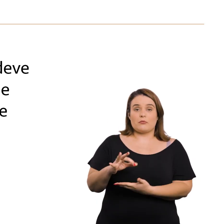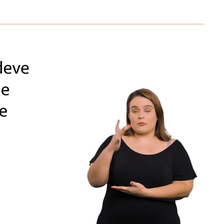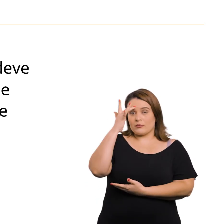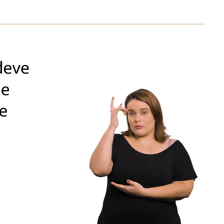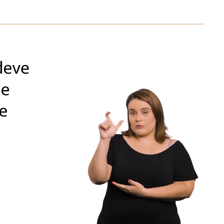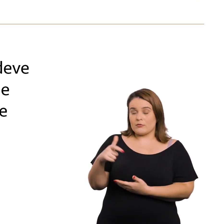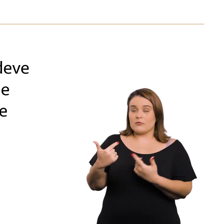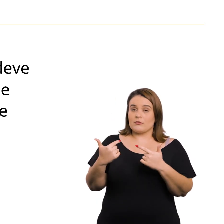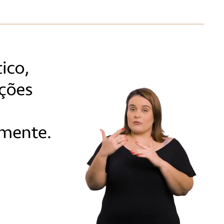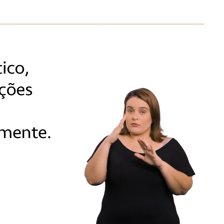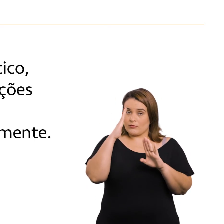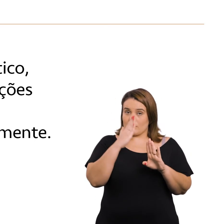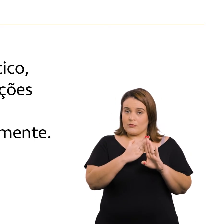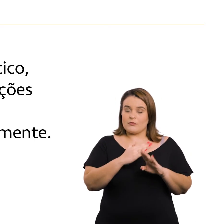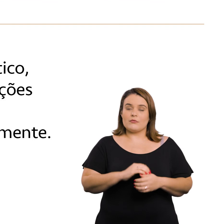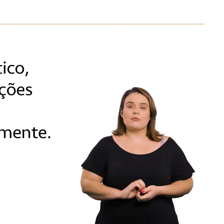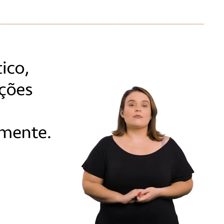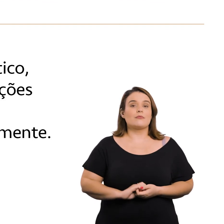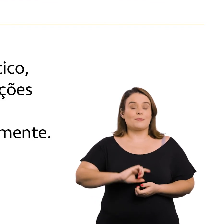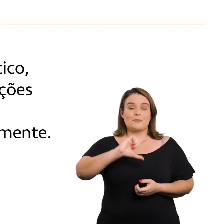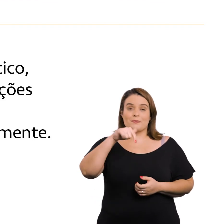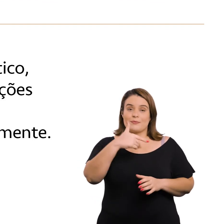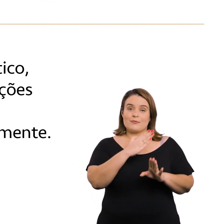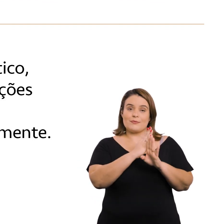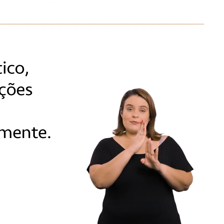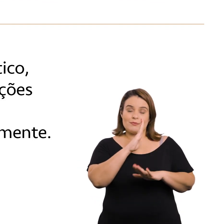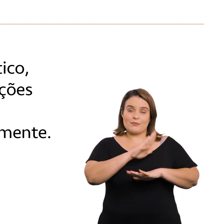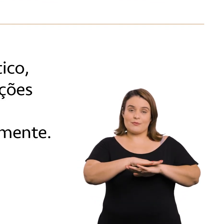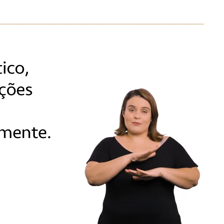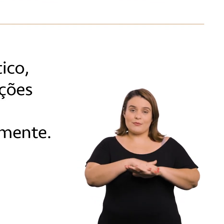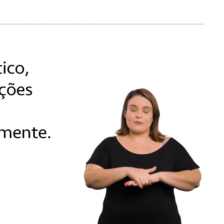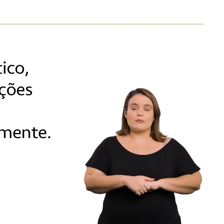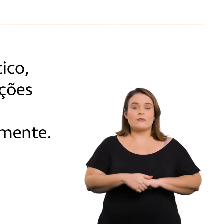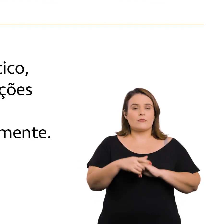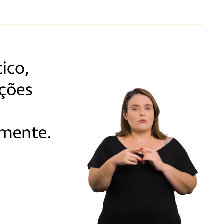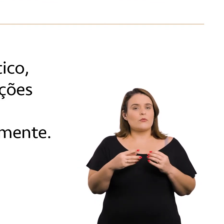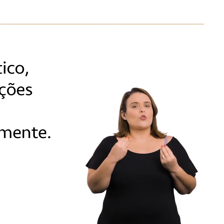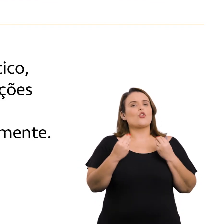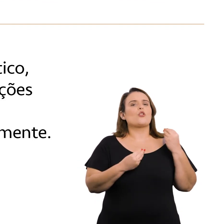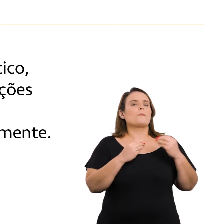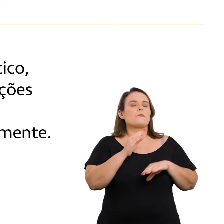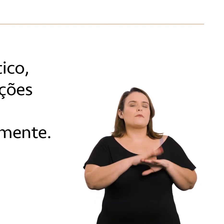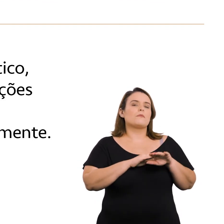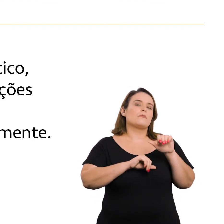dos envolvidos. Após realização do diagnóstico, a implantação